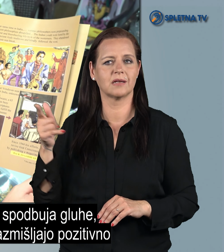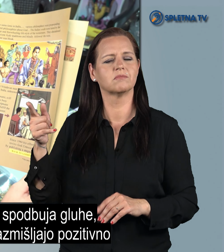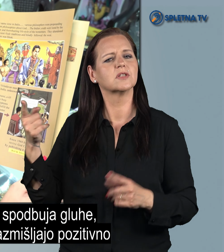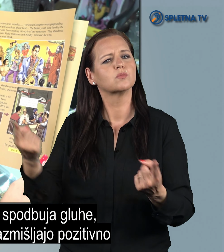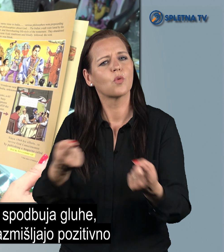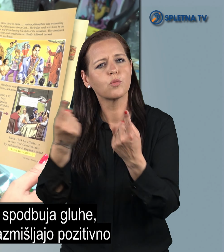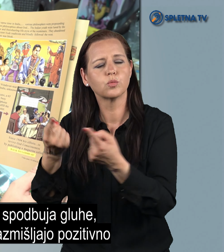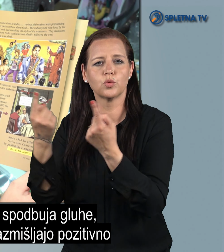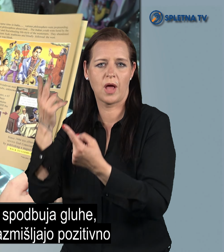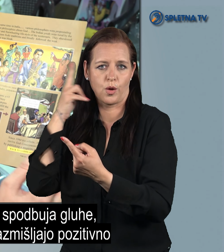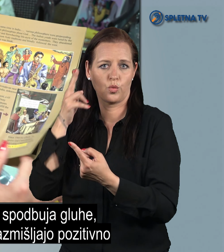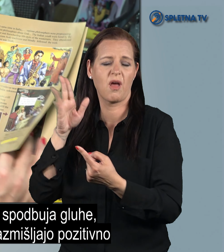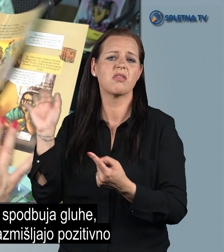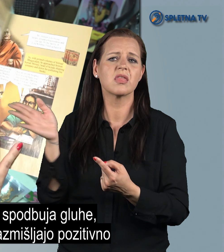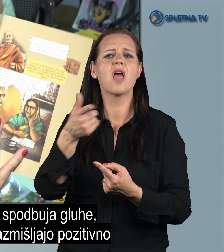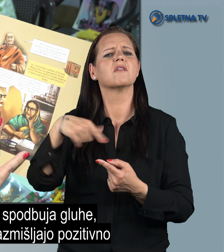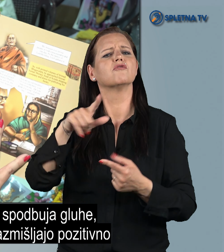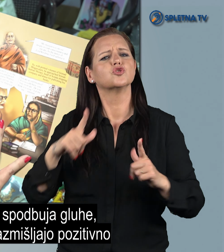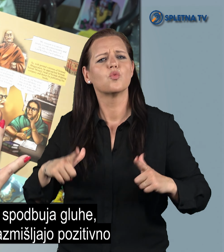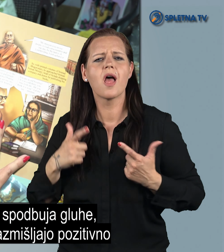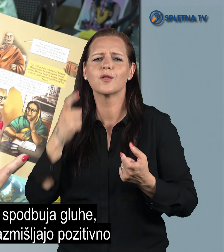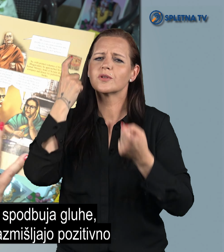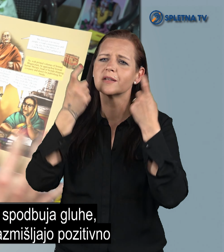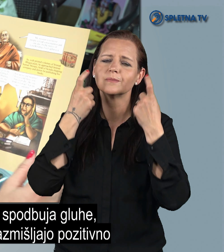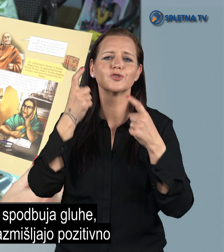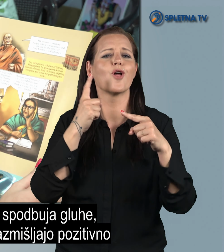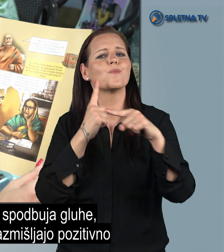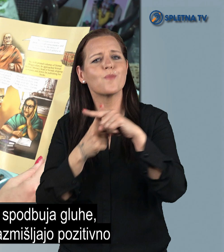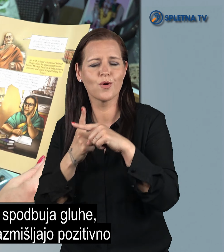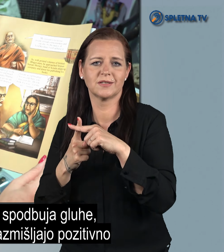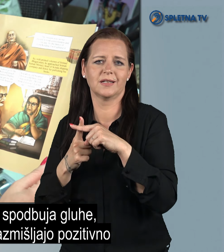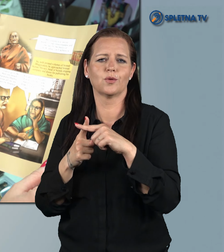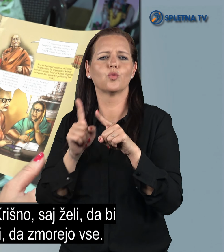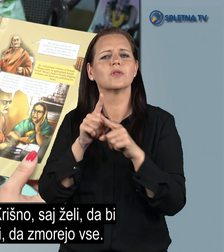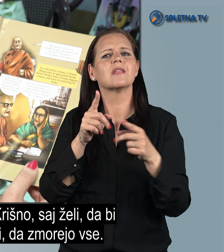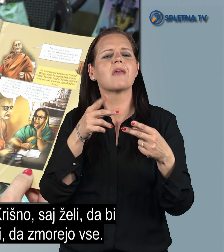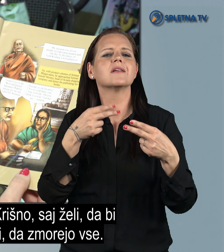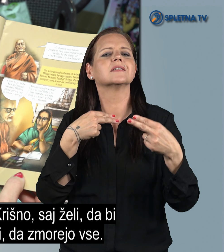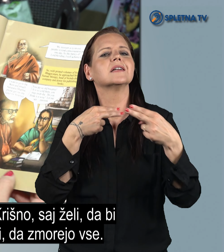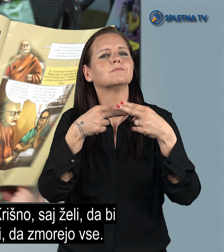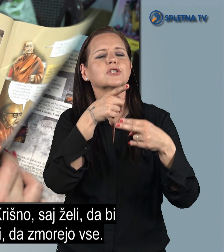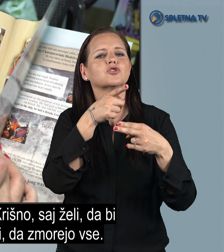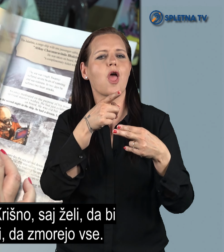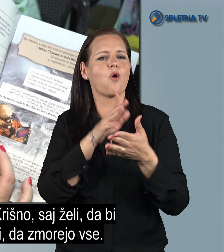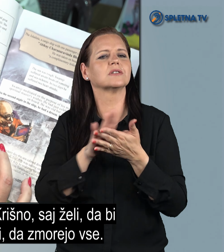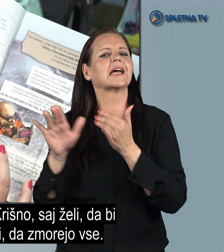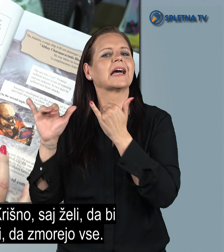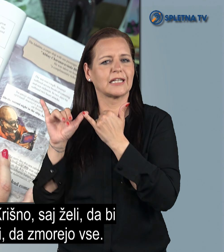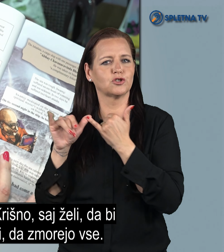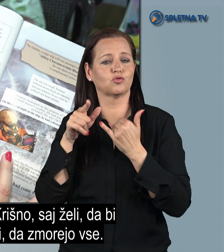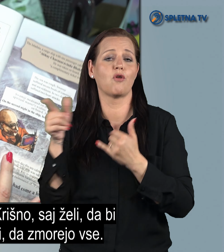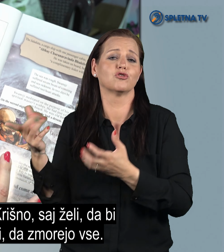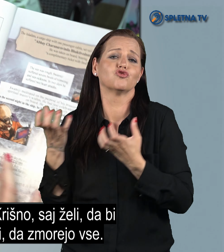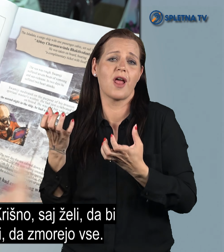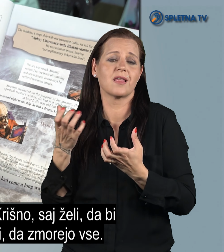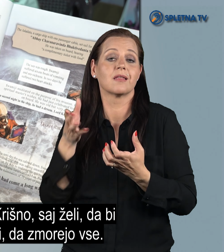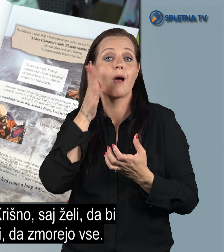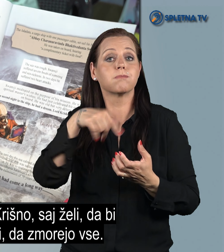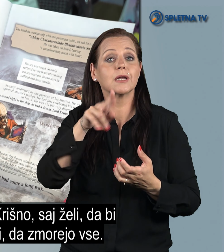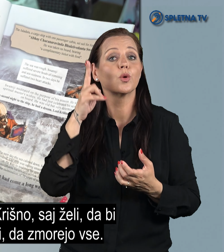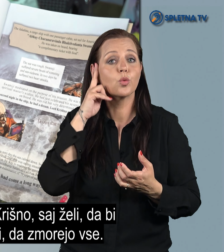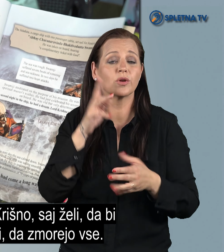Anantadev G spodbuja gluhe, naj v življenju razmišljajo pozitivno in se zbližajo s Krišno, saj želi, da bi